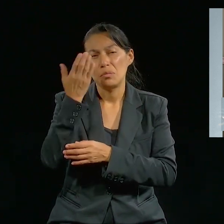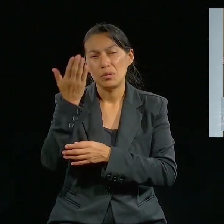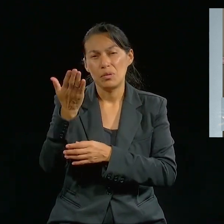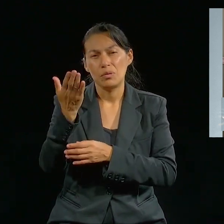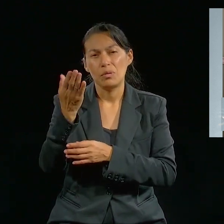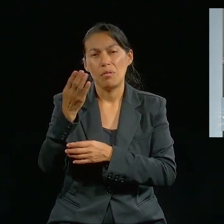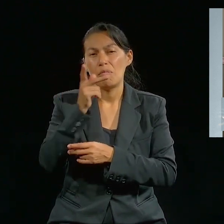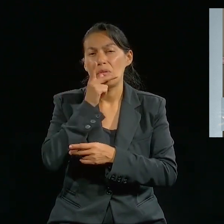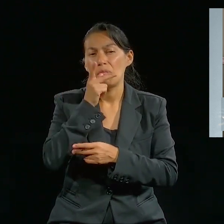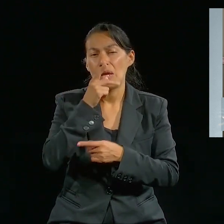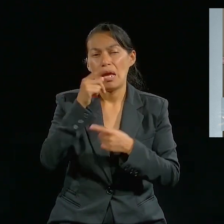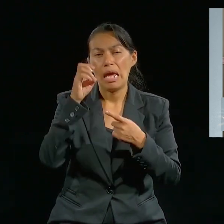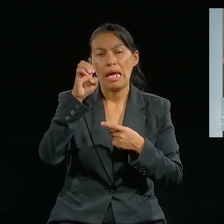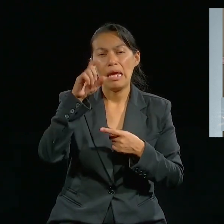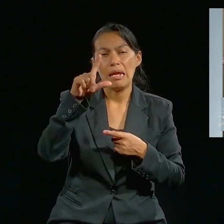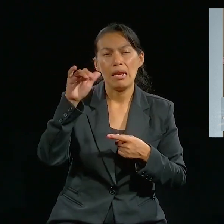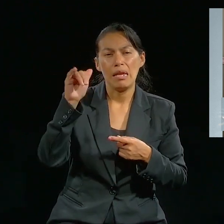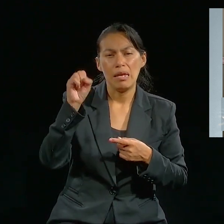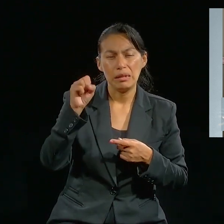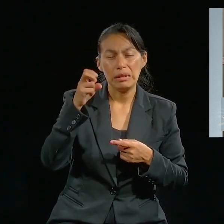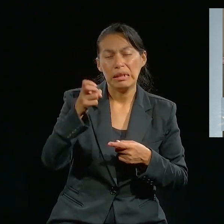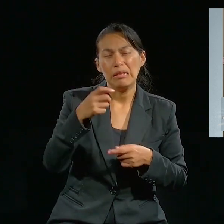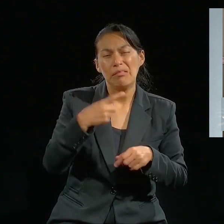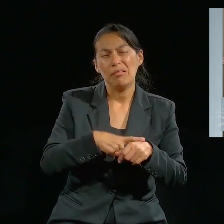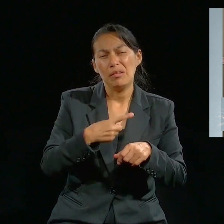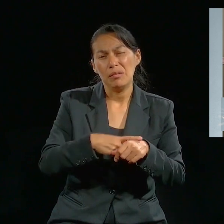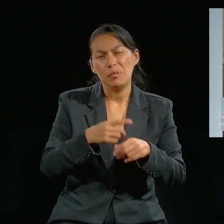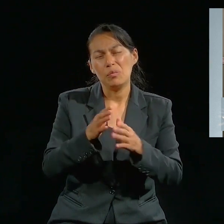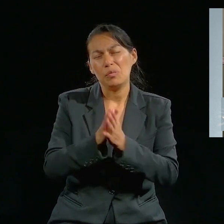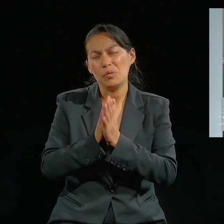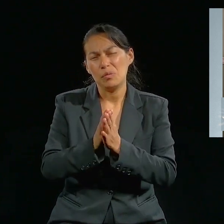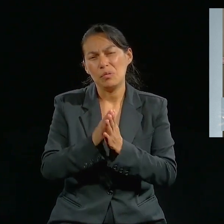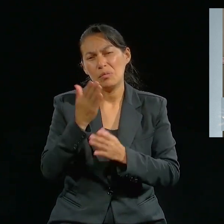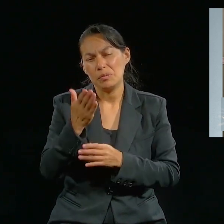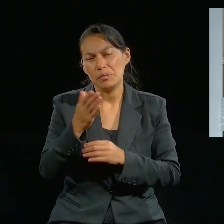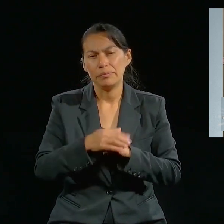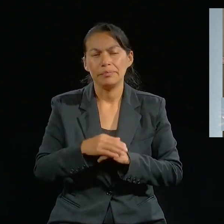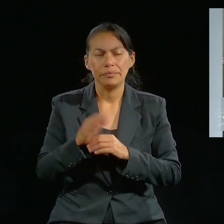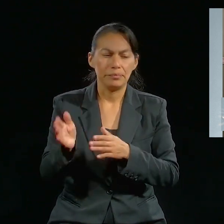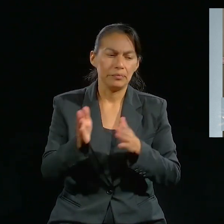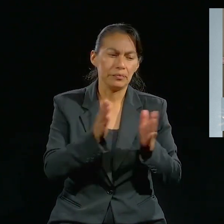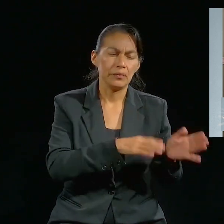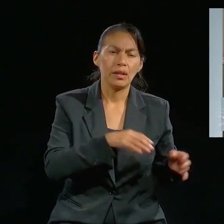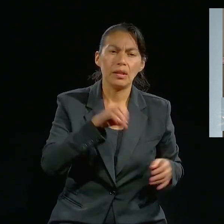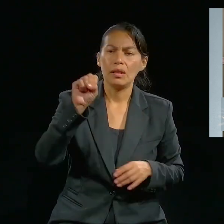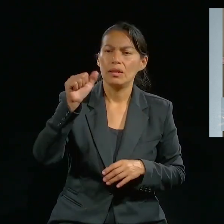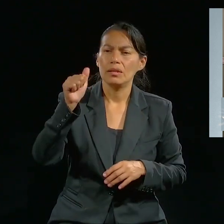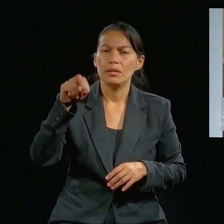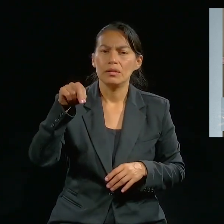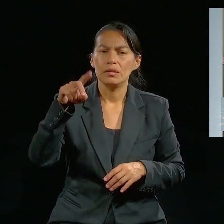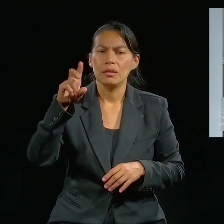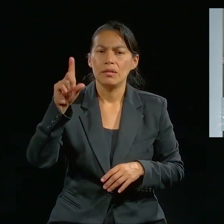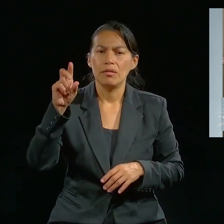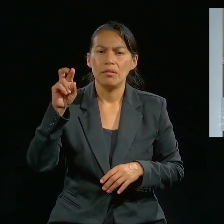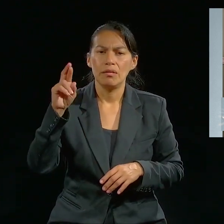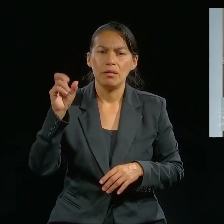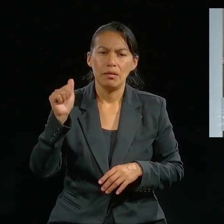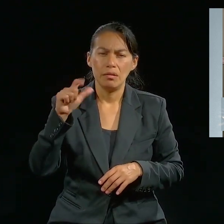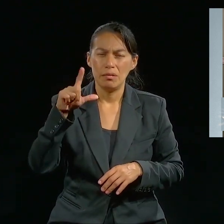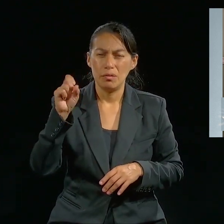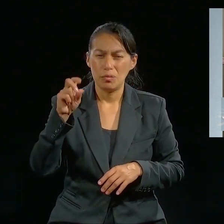Elías Lombana por salud Sandra López oración por el joven Oscar tiene